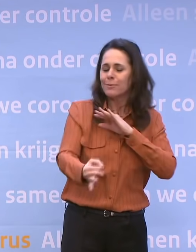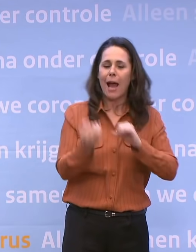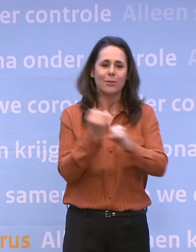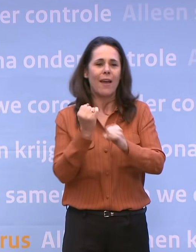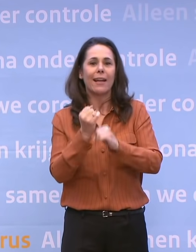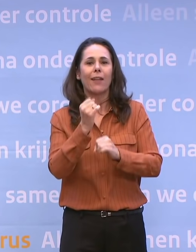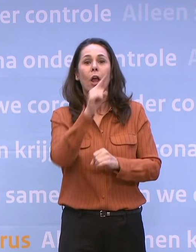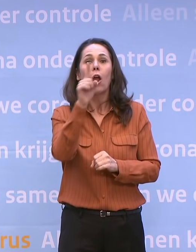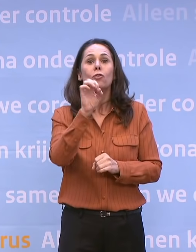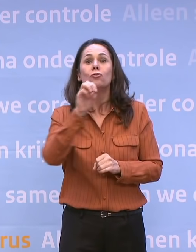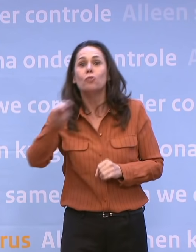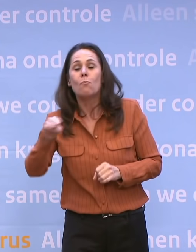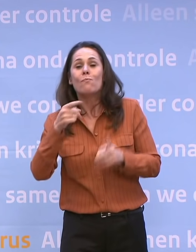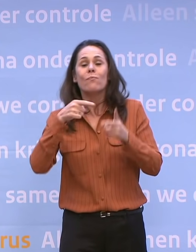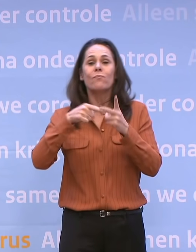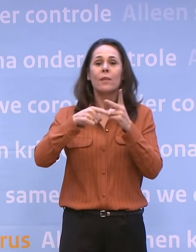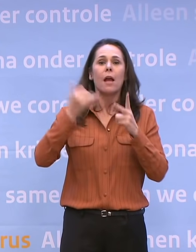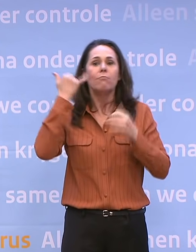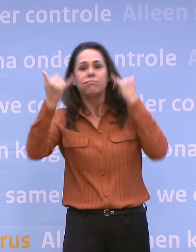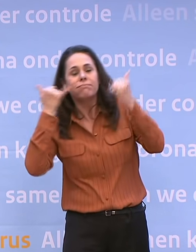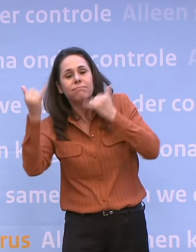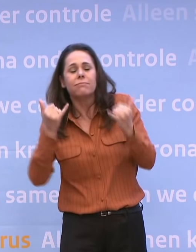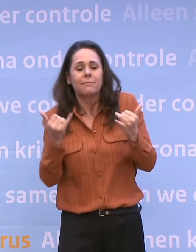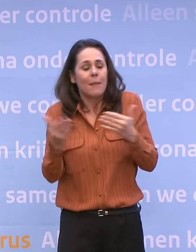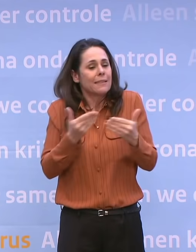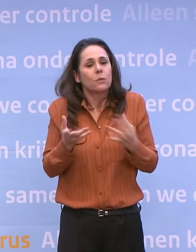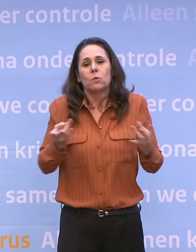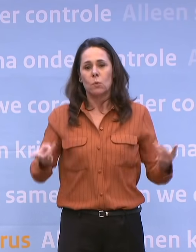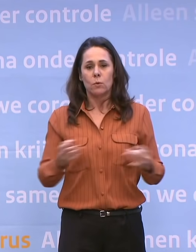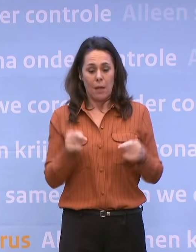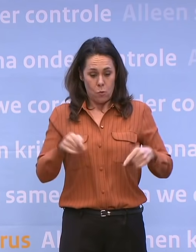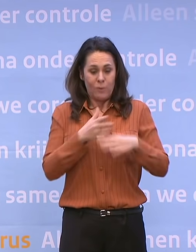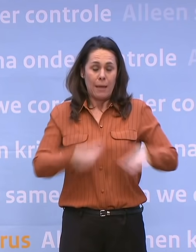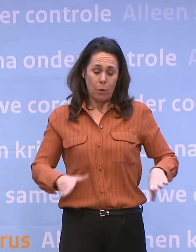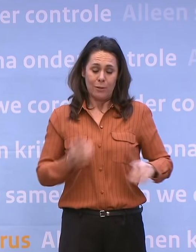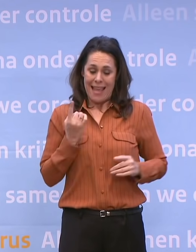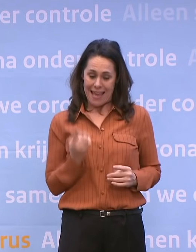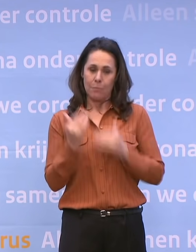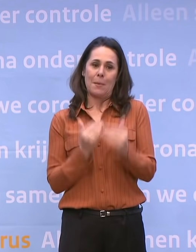doen. Je ziet eraan dat Nederland dat snapt. En in een democratie is dat ook de enige manier.